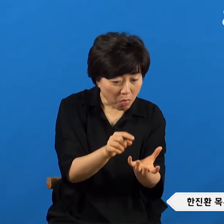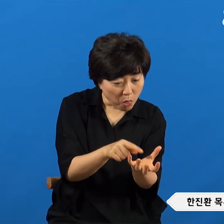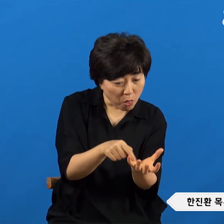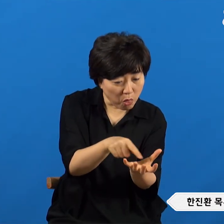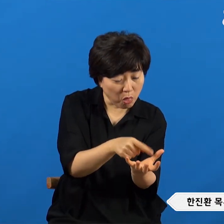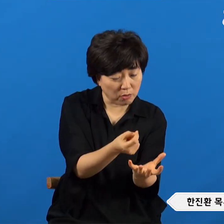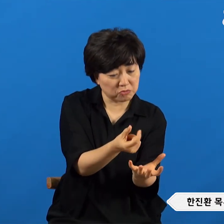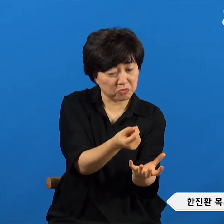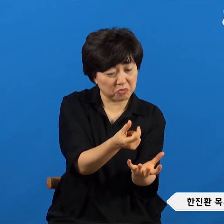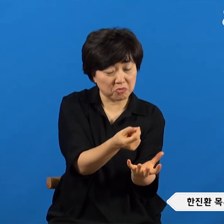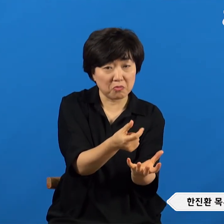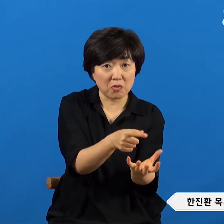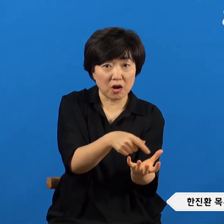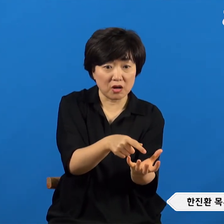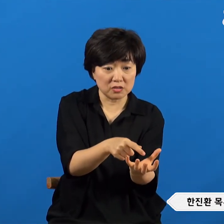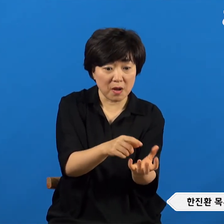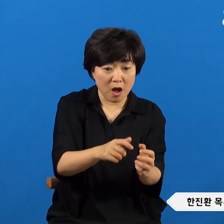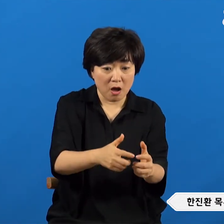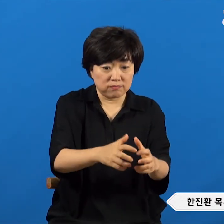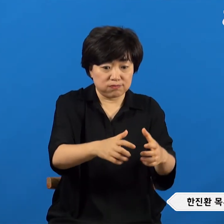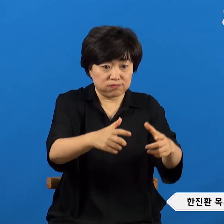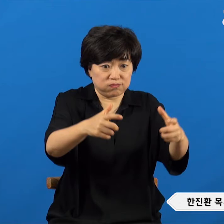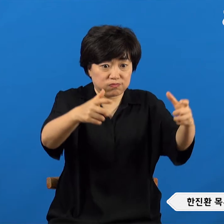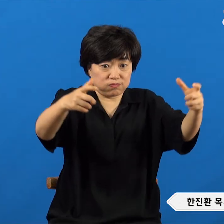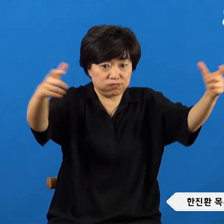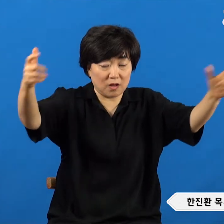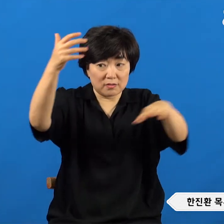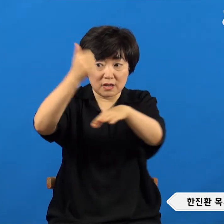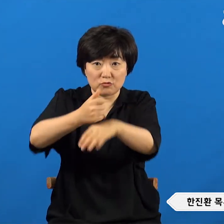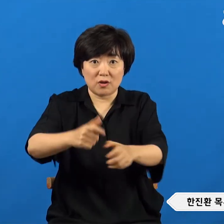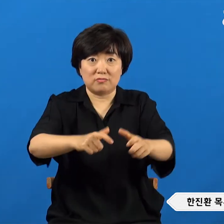있는 것이 아니고 시간에도 있습니다.